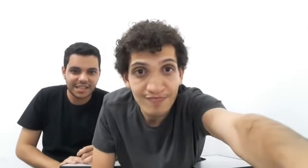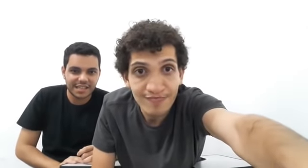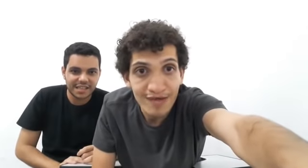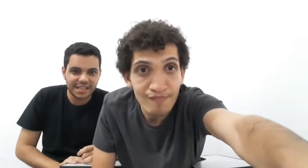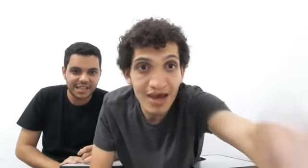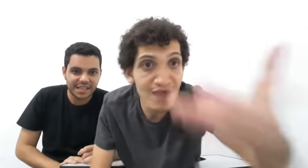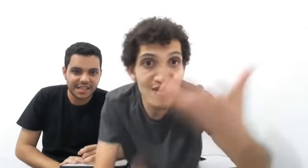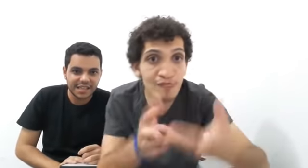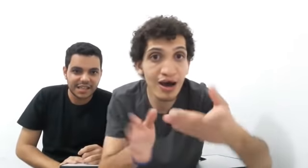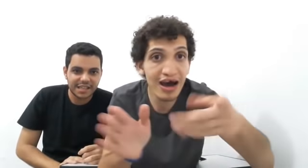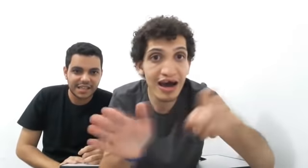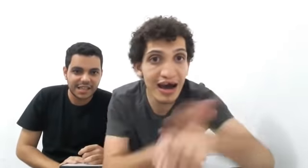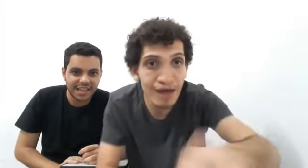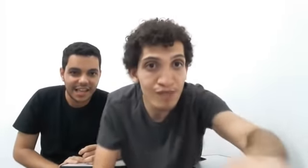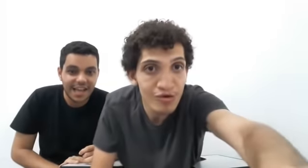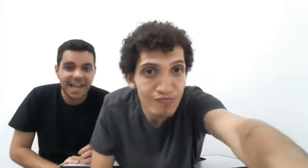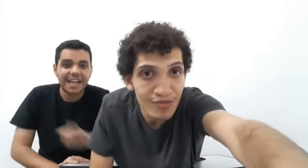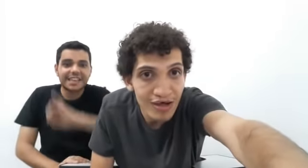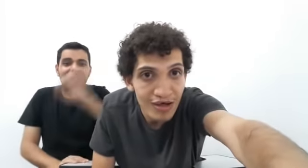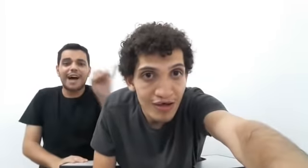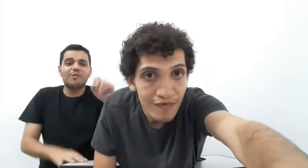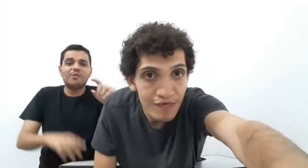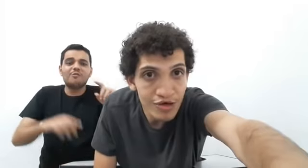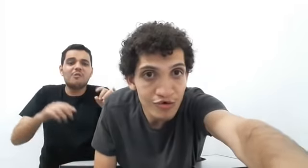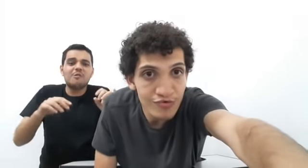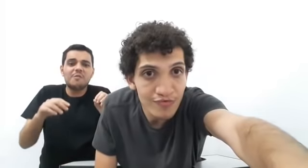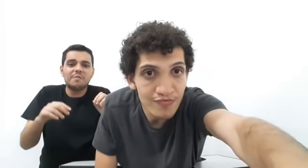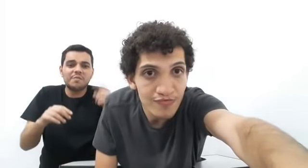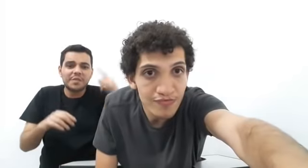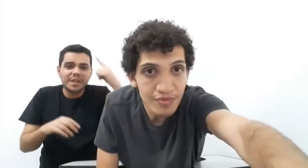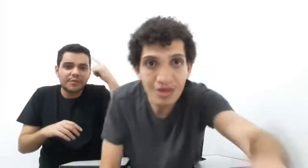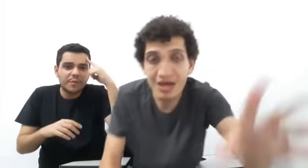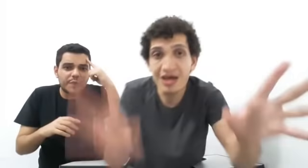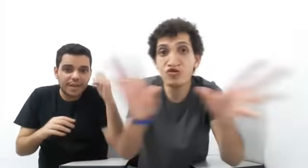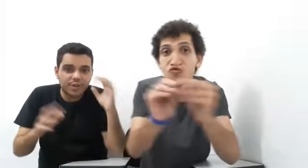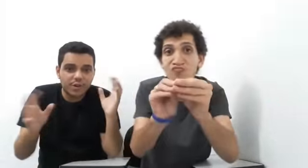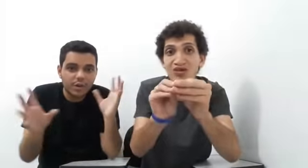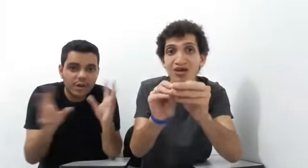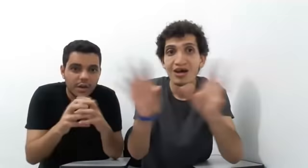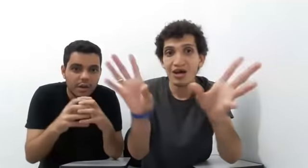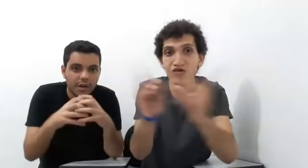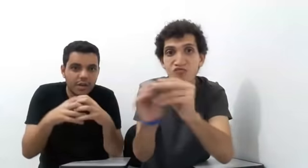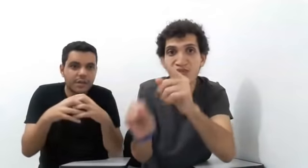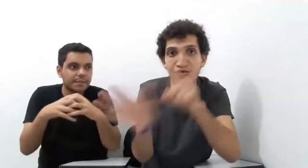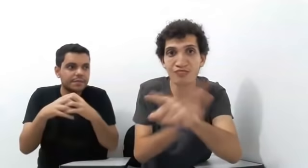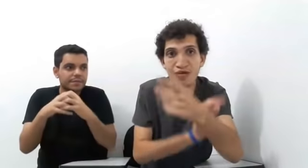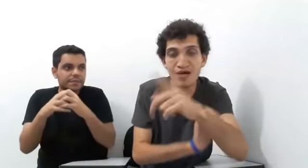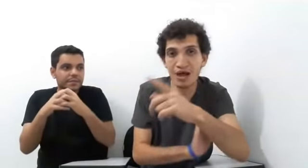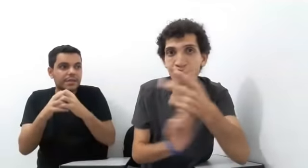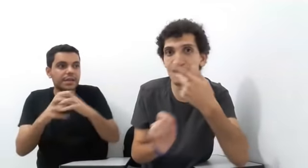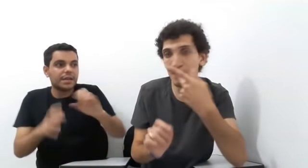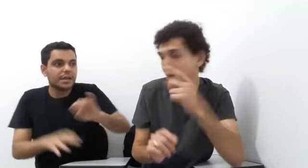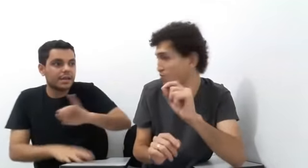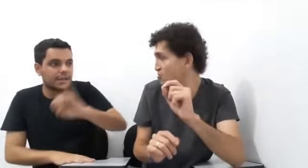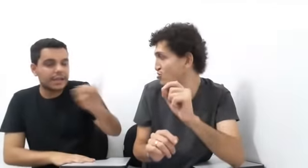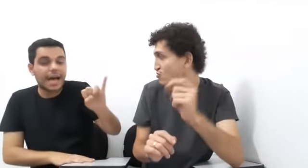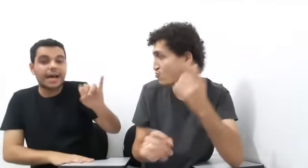Perdemos a pergunta. Tá, vou Resume a pergunta dela, ela falou. Tá.